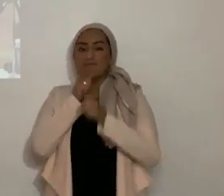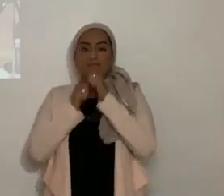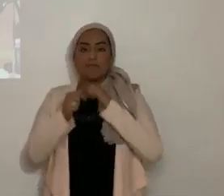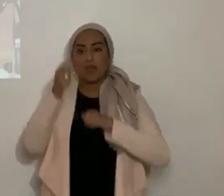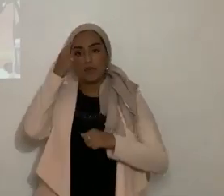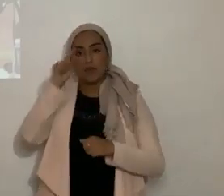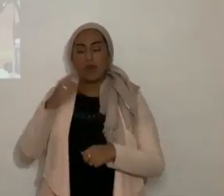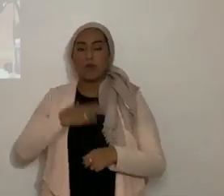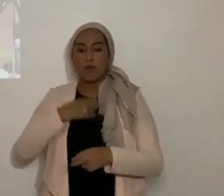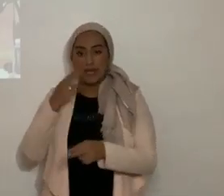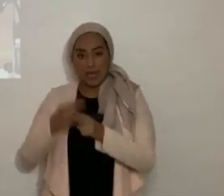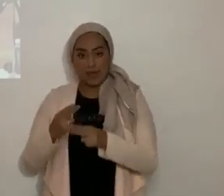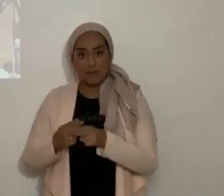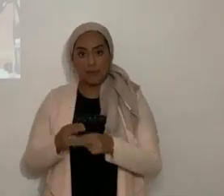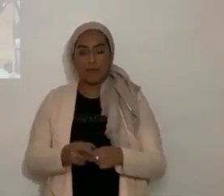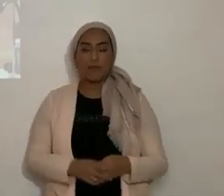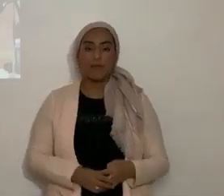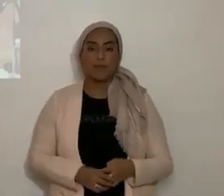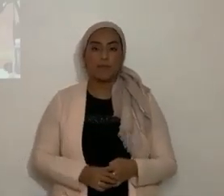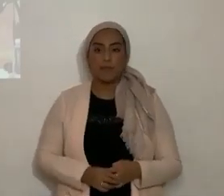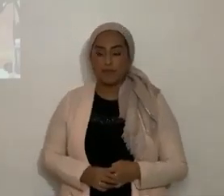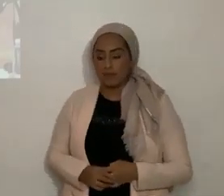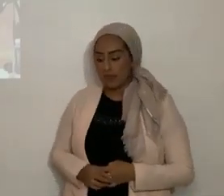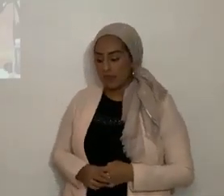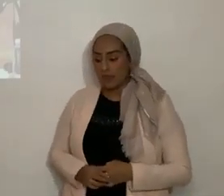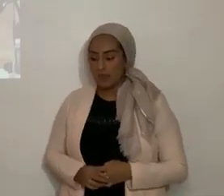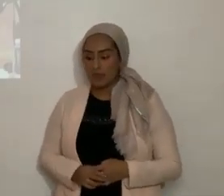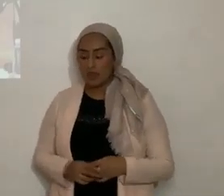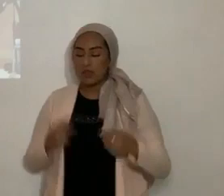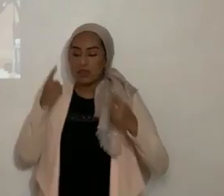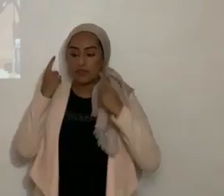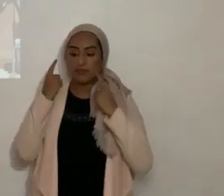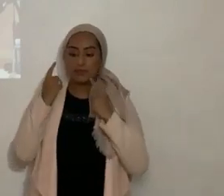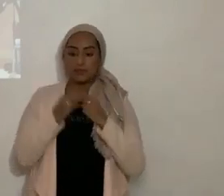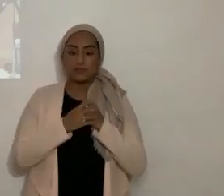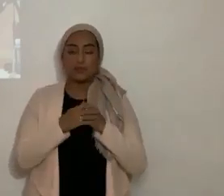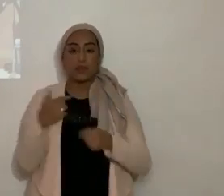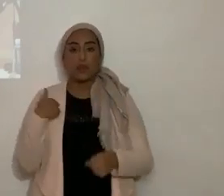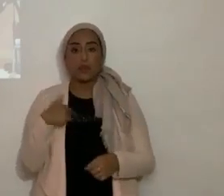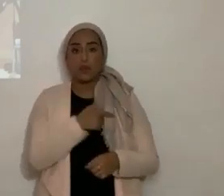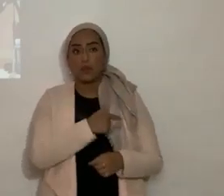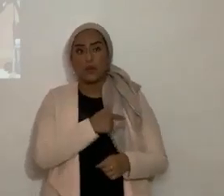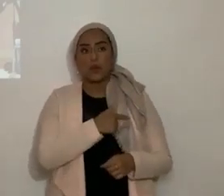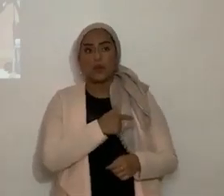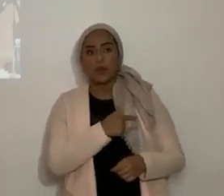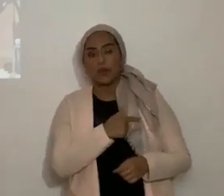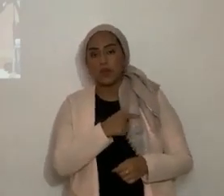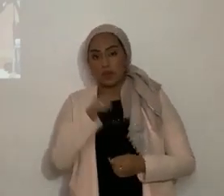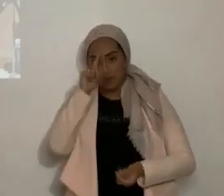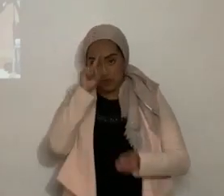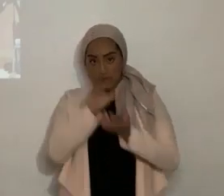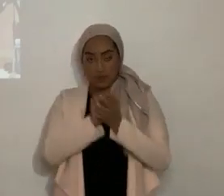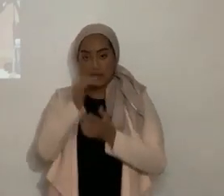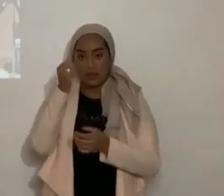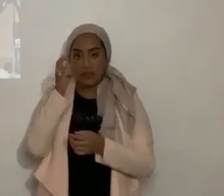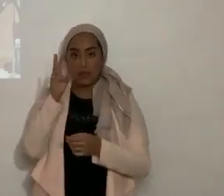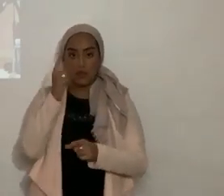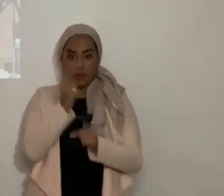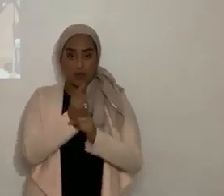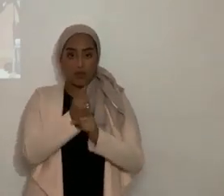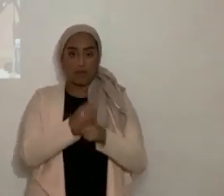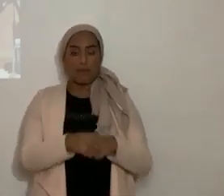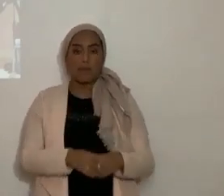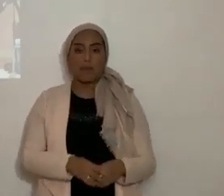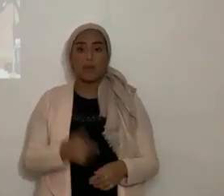nombre. ¿Amén? Hagamos una reflexión pequeña. Nosotros somos Meshihim,